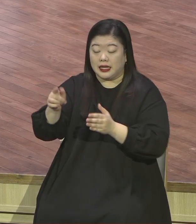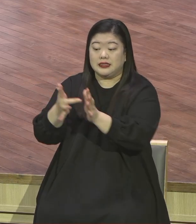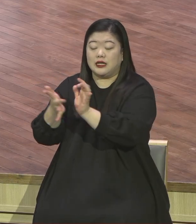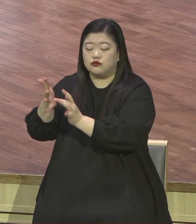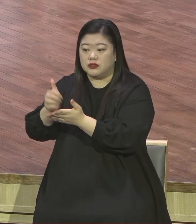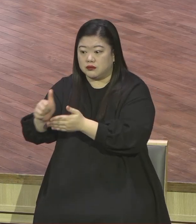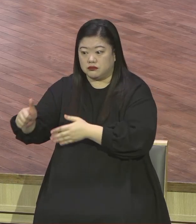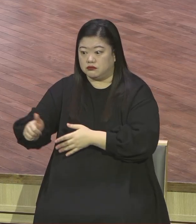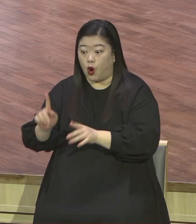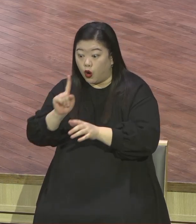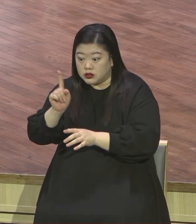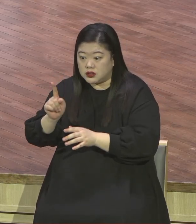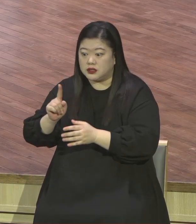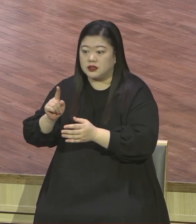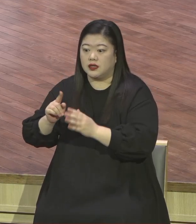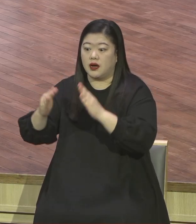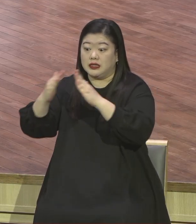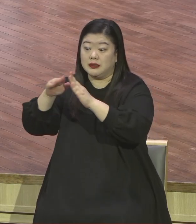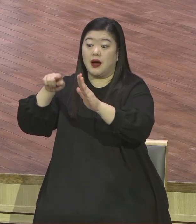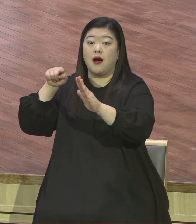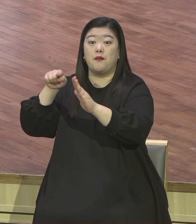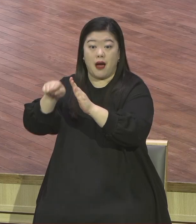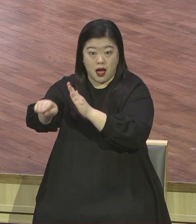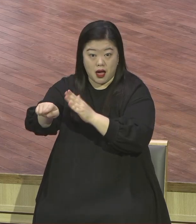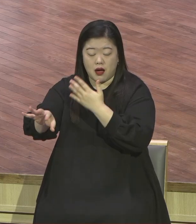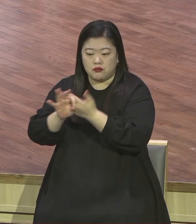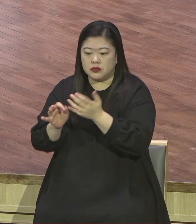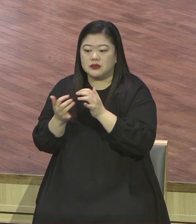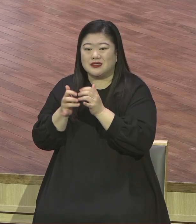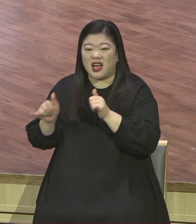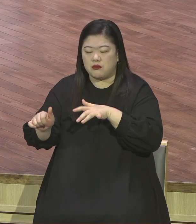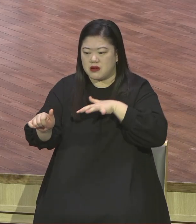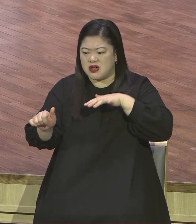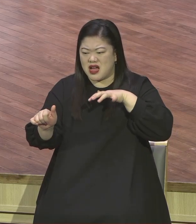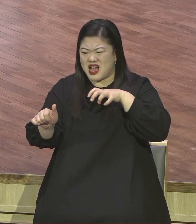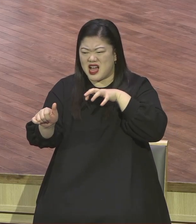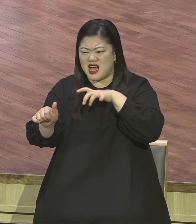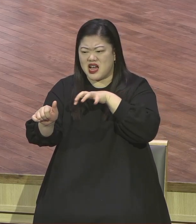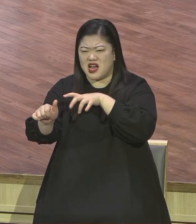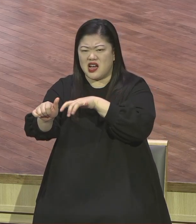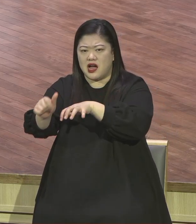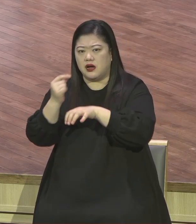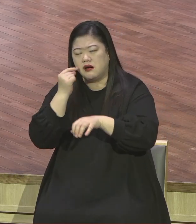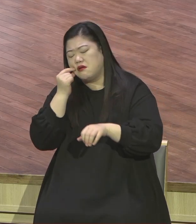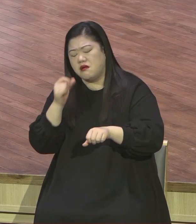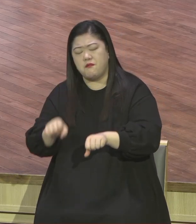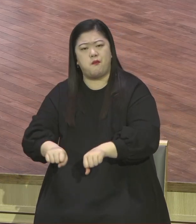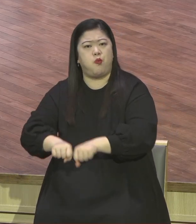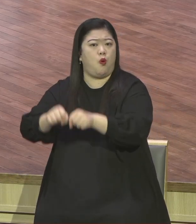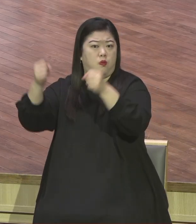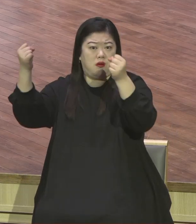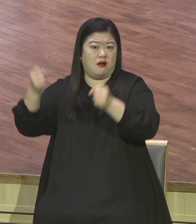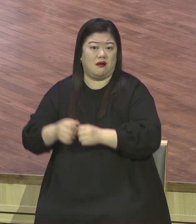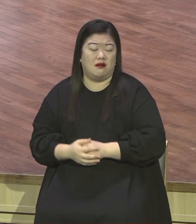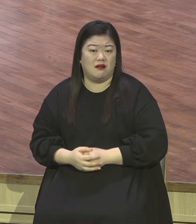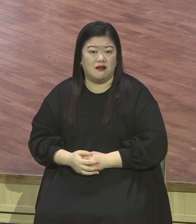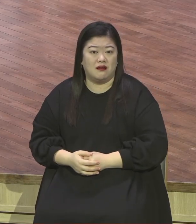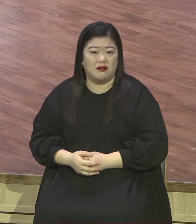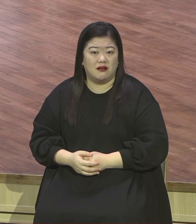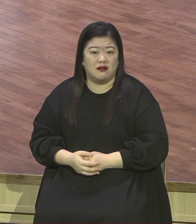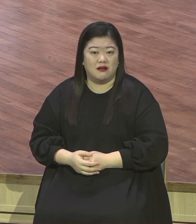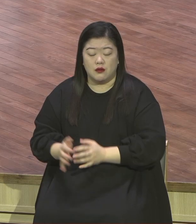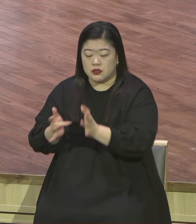움직이면 예수님 오셨다 하면 인산이네라. 요즘 말하면 인기 짱이였어 짱. 가는